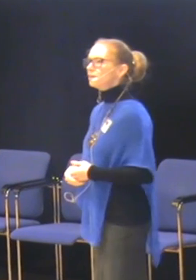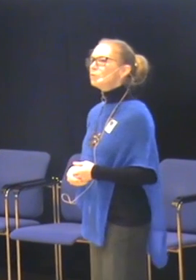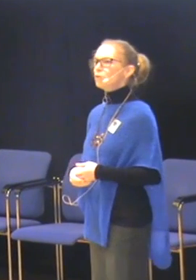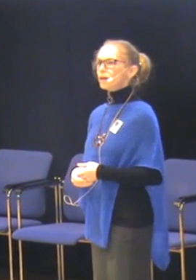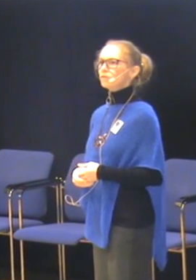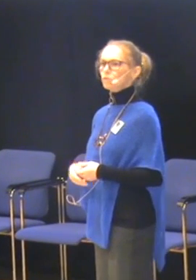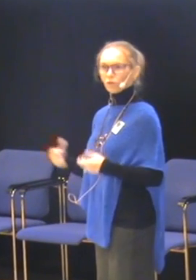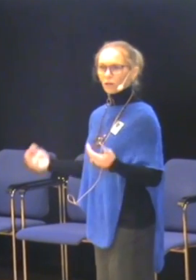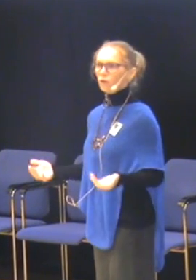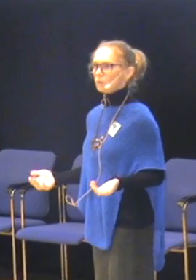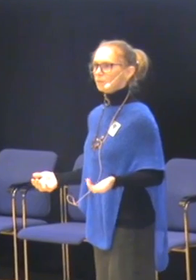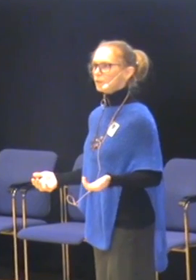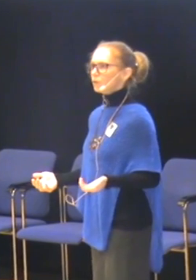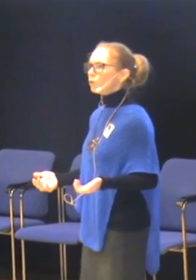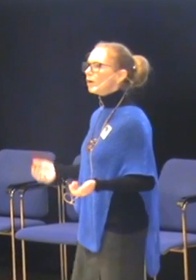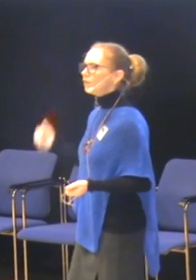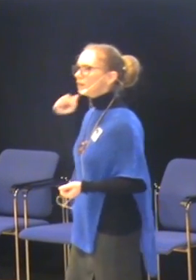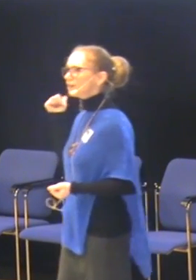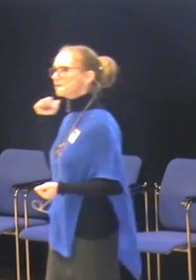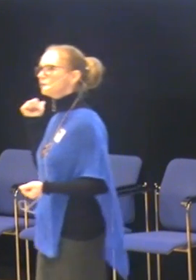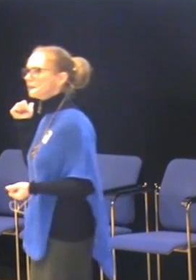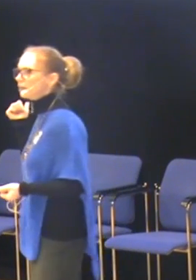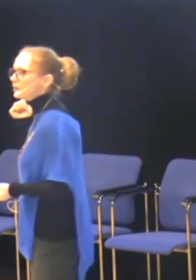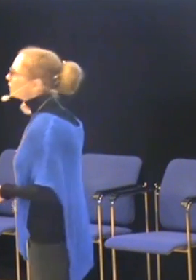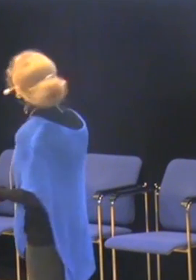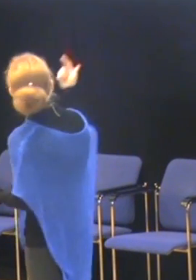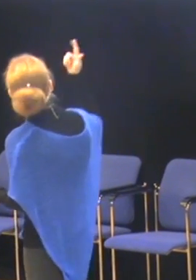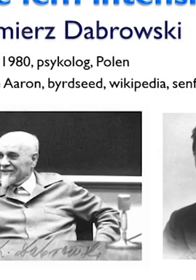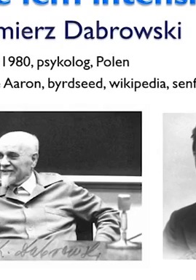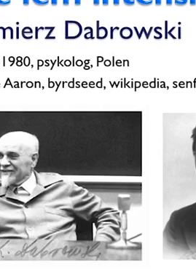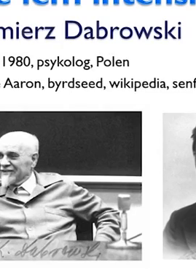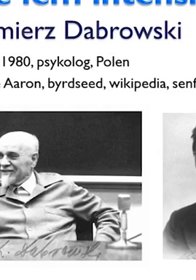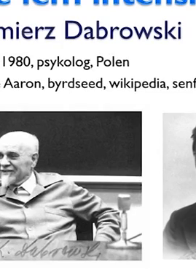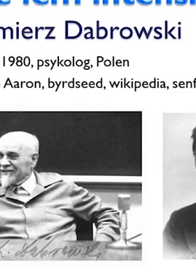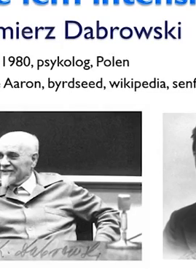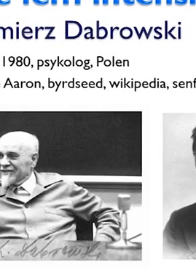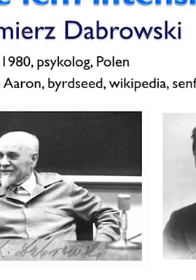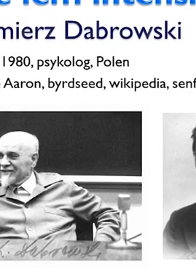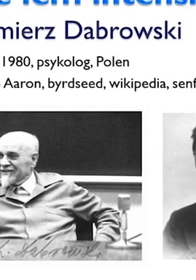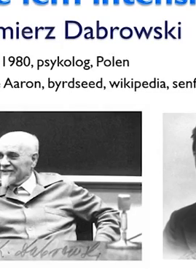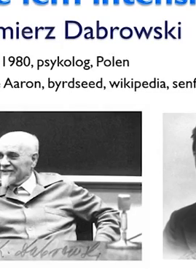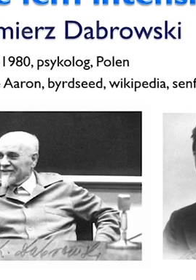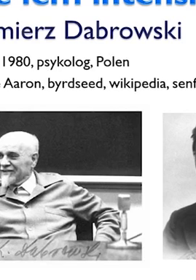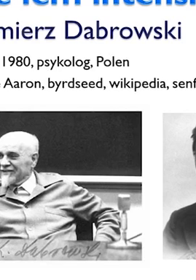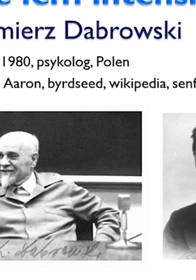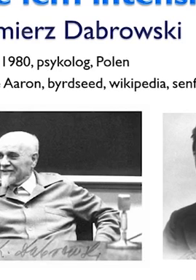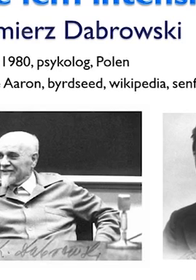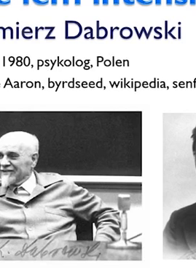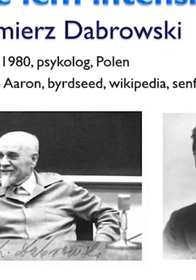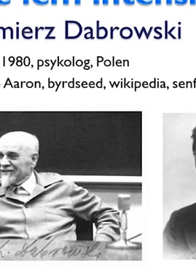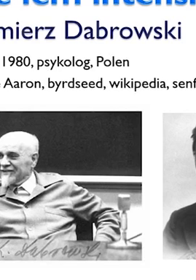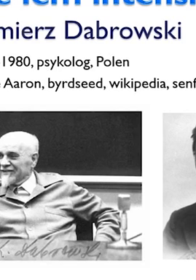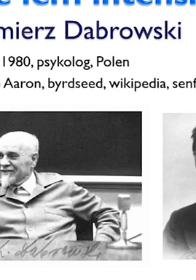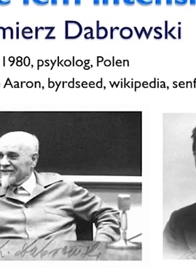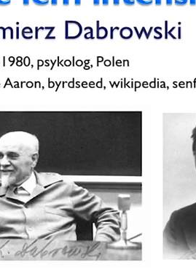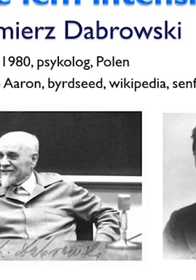jättemånga som tolkar honom och använder hans teorier. Elina Öron är en av dem, Beardsy har en del,